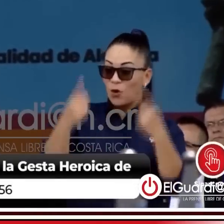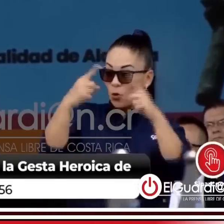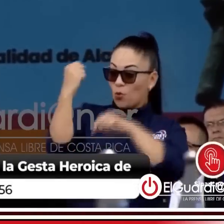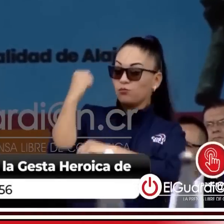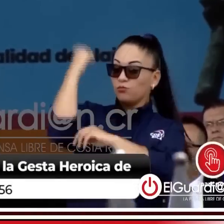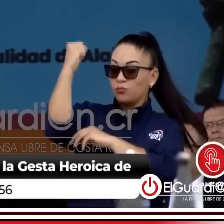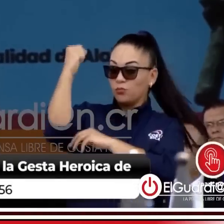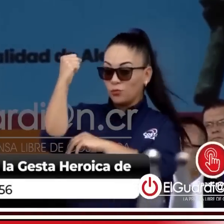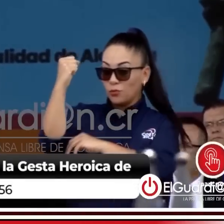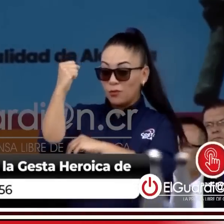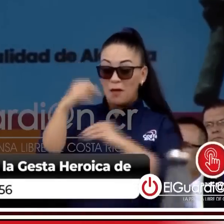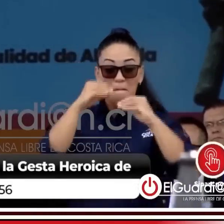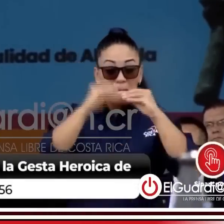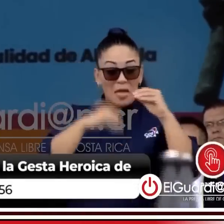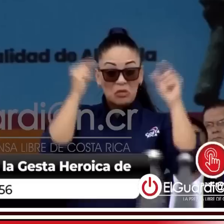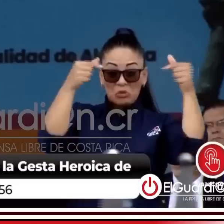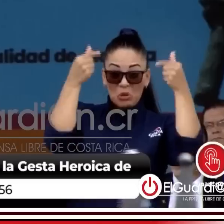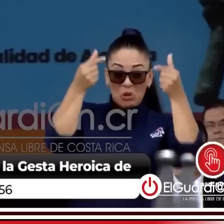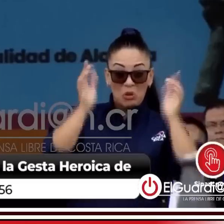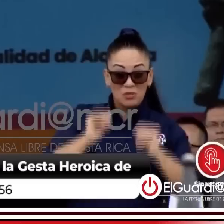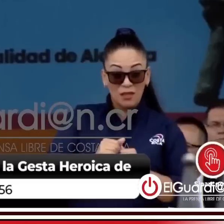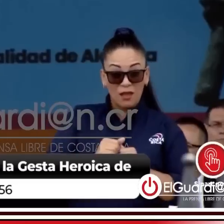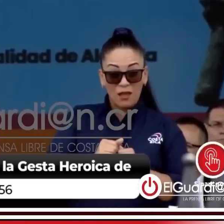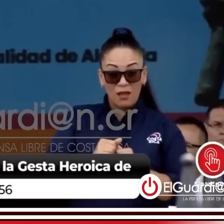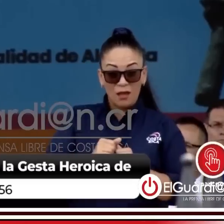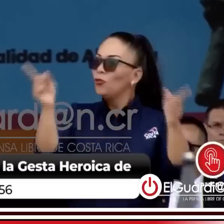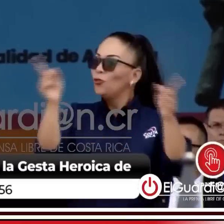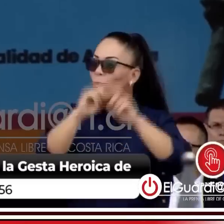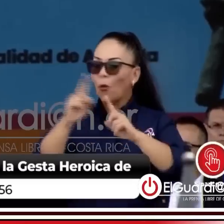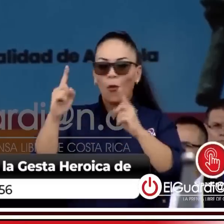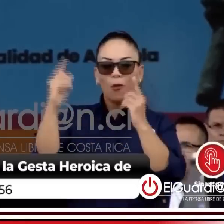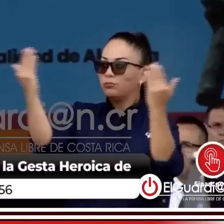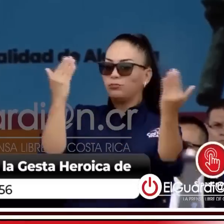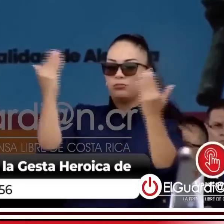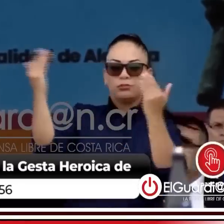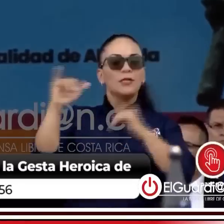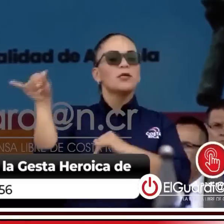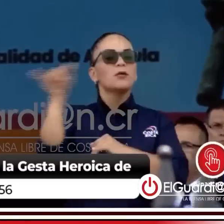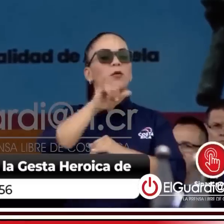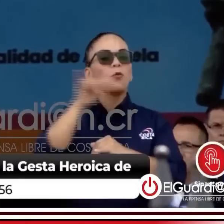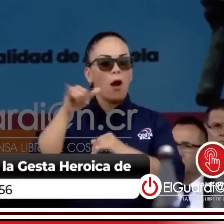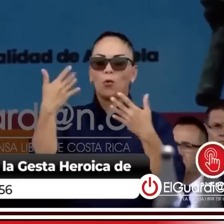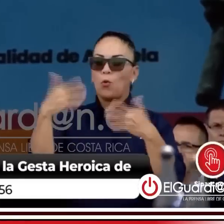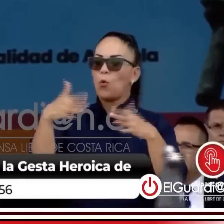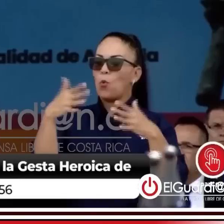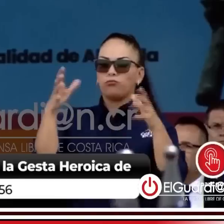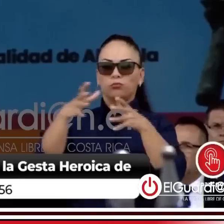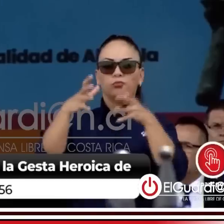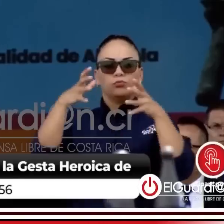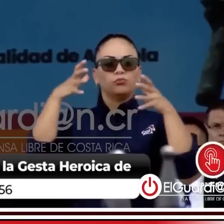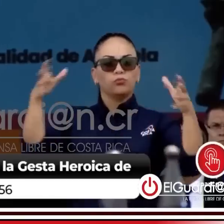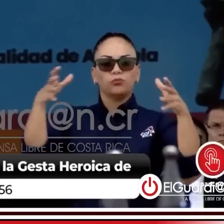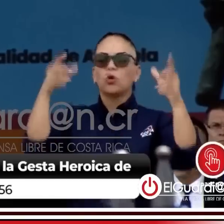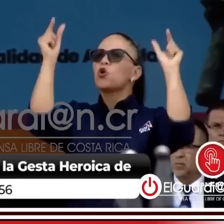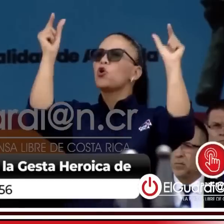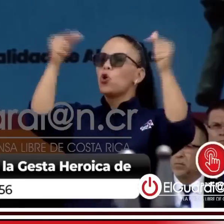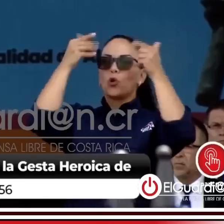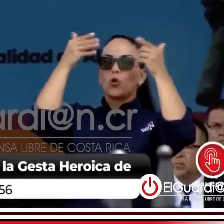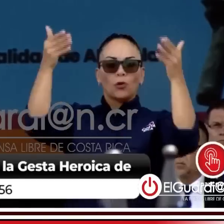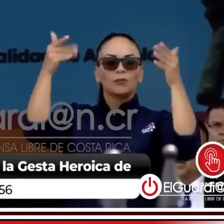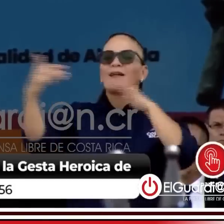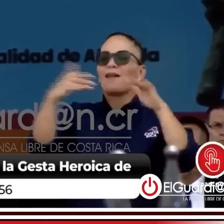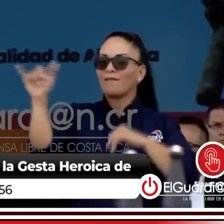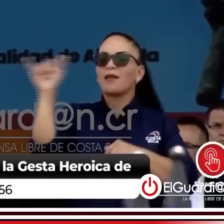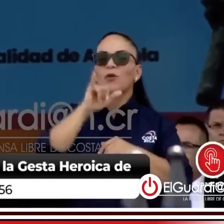fue menos gloriosa que esas guerras históricas. Y así es, gloriosa fue.